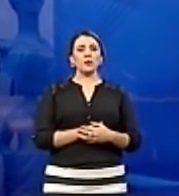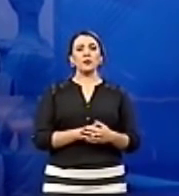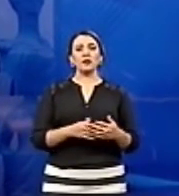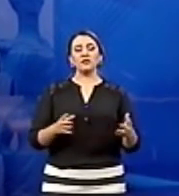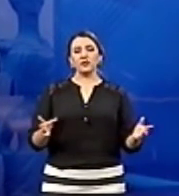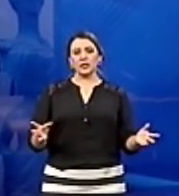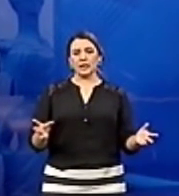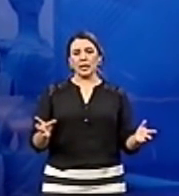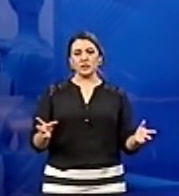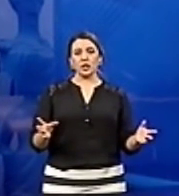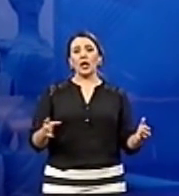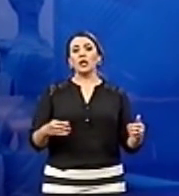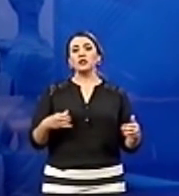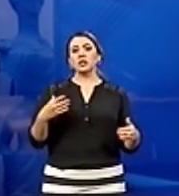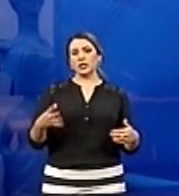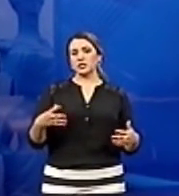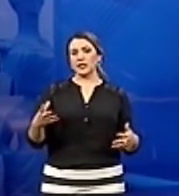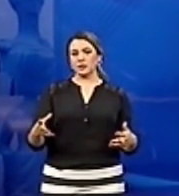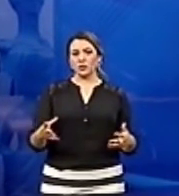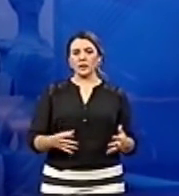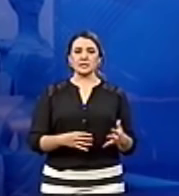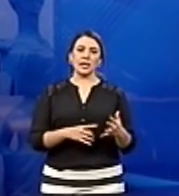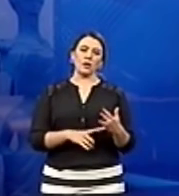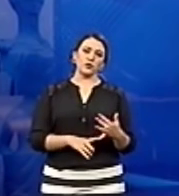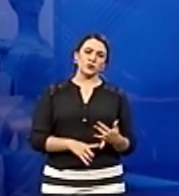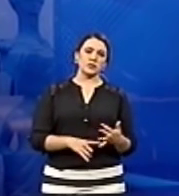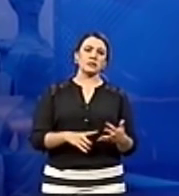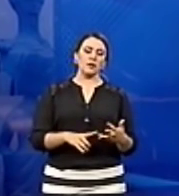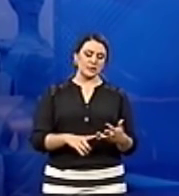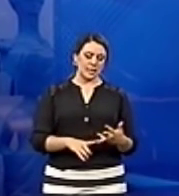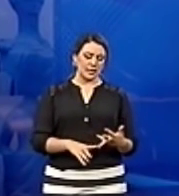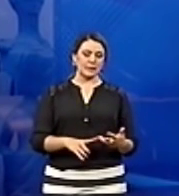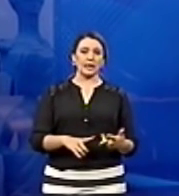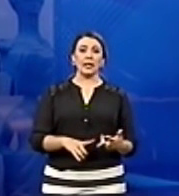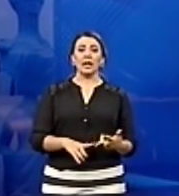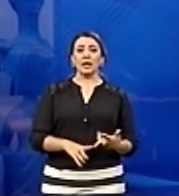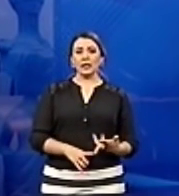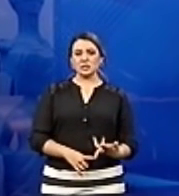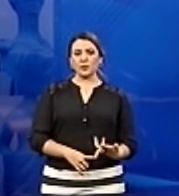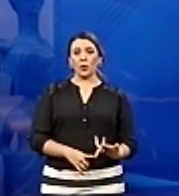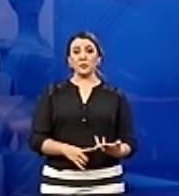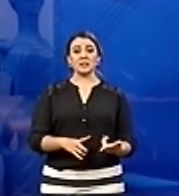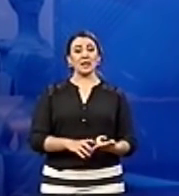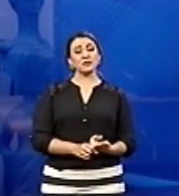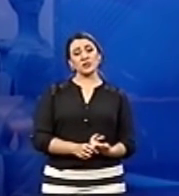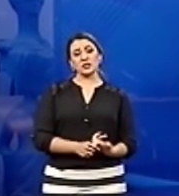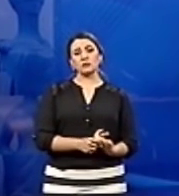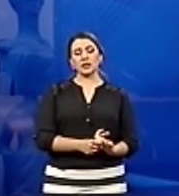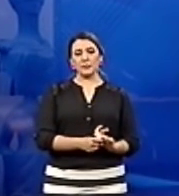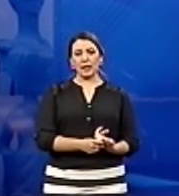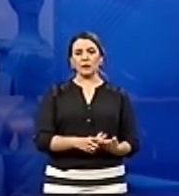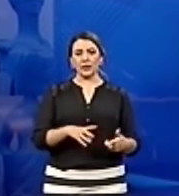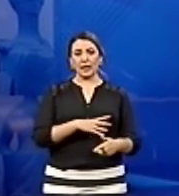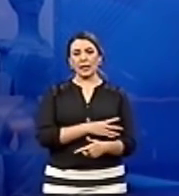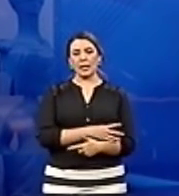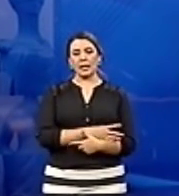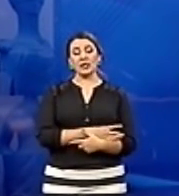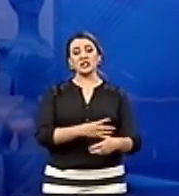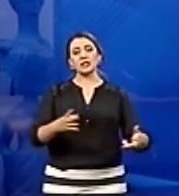uma infinidade de legislações. A Constituição, a CLT, leis próprias, a Justiça do Trabalho, né? A